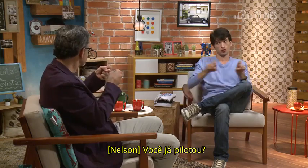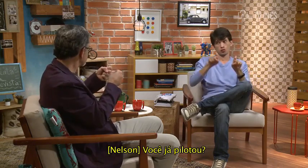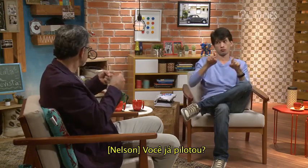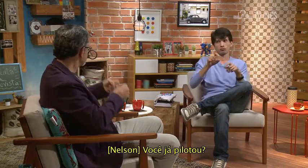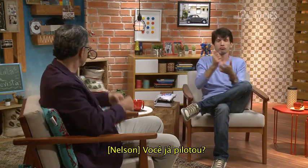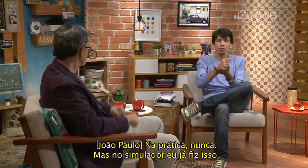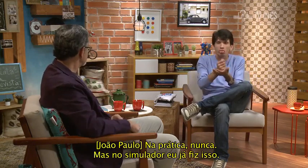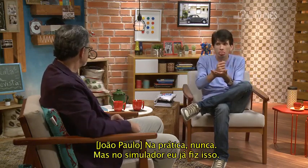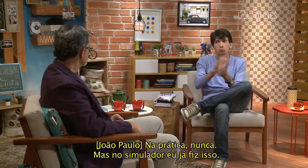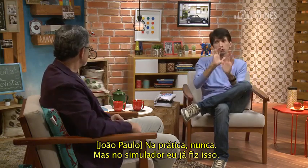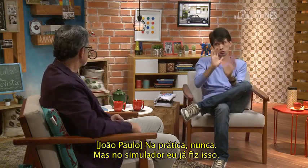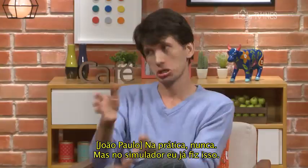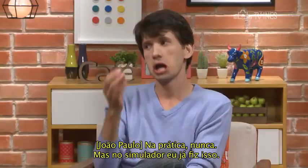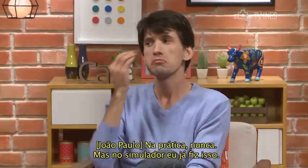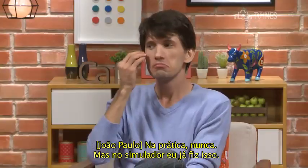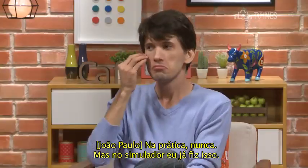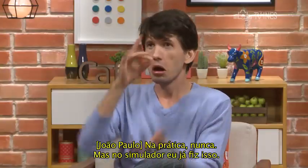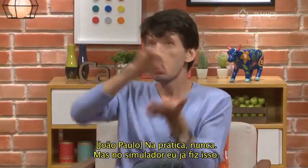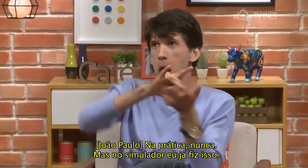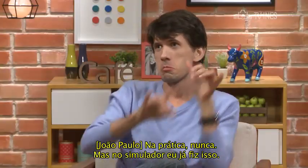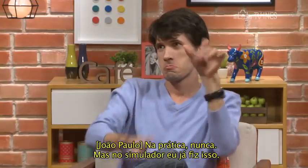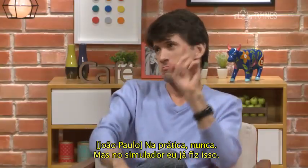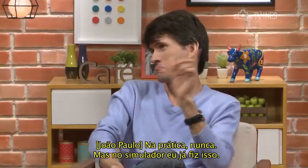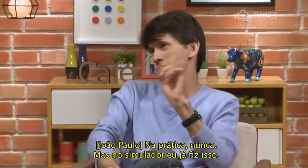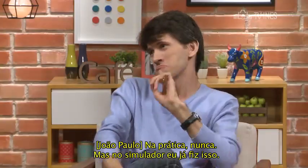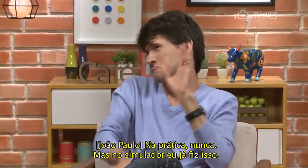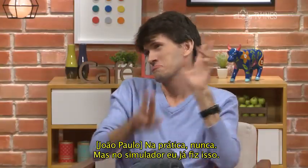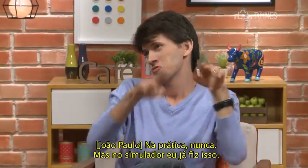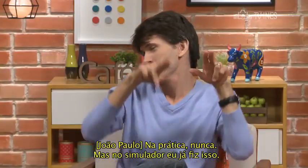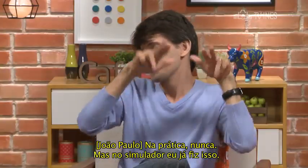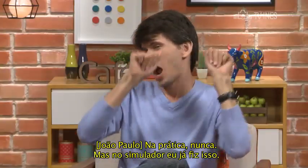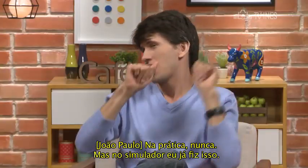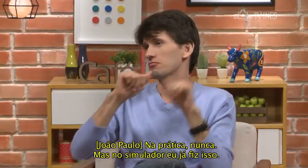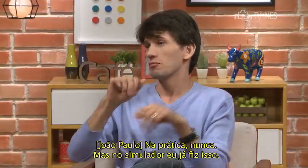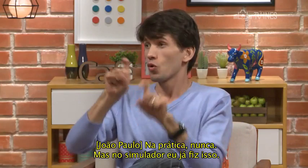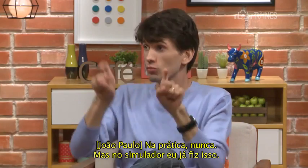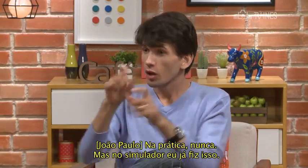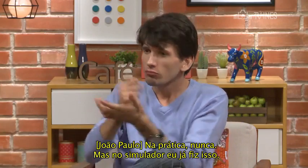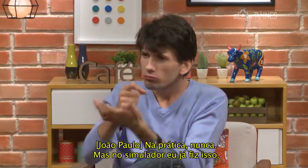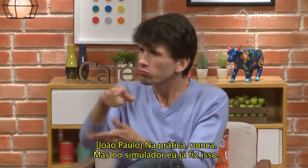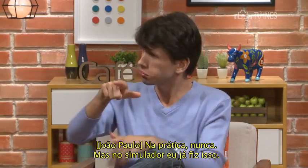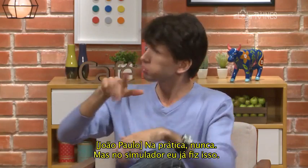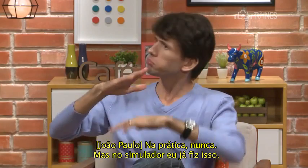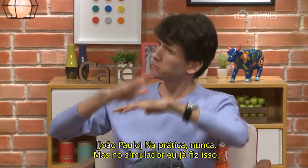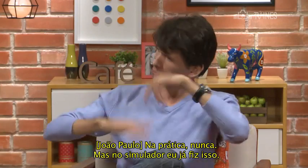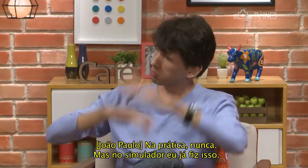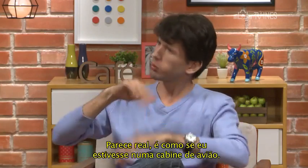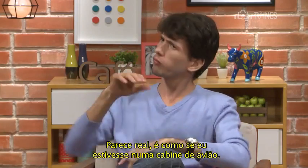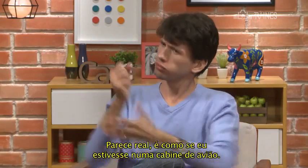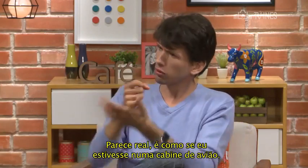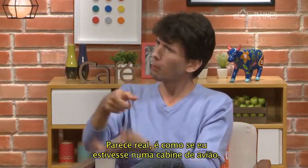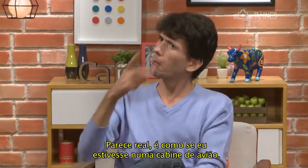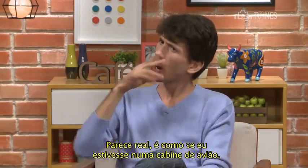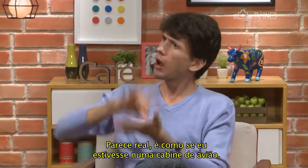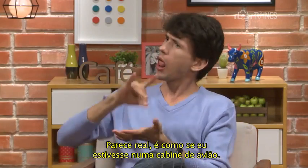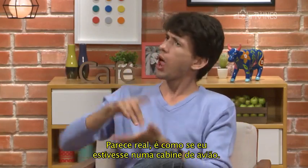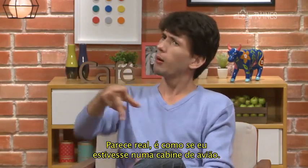e na prática nunca É mas não simulador eu já fiz isso parece real é